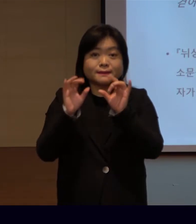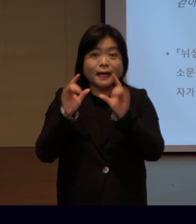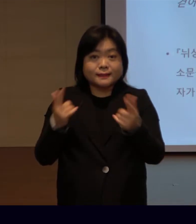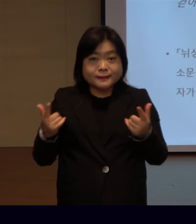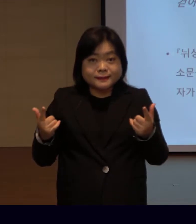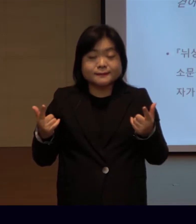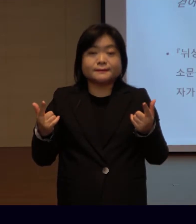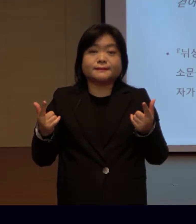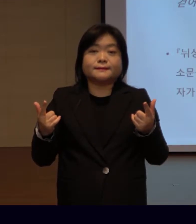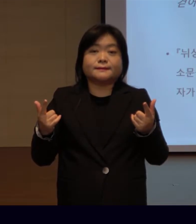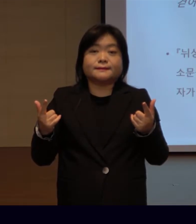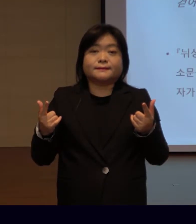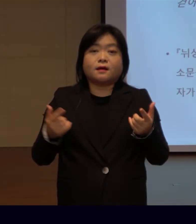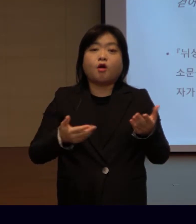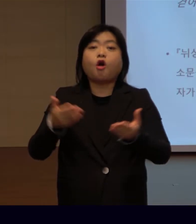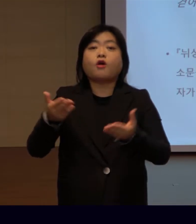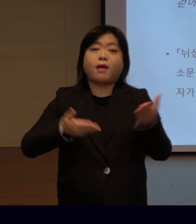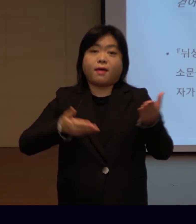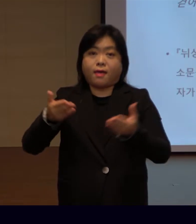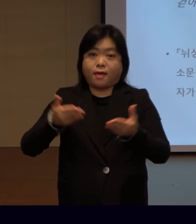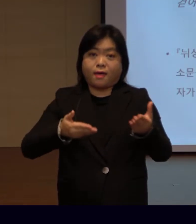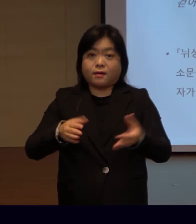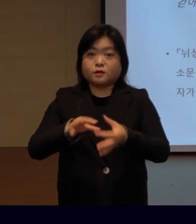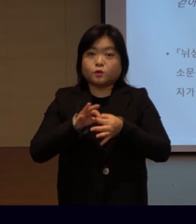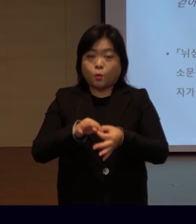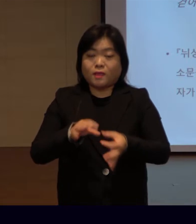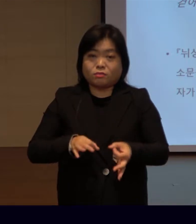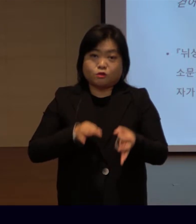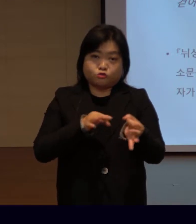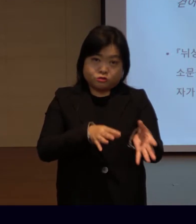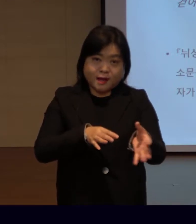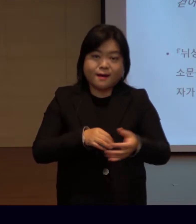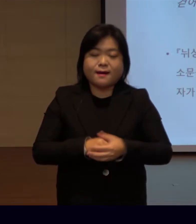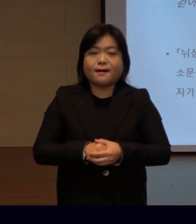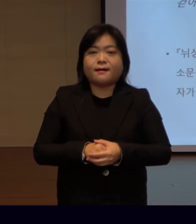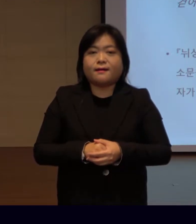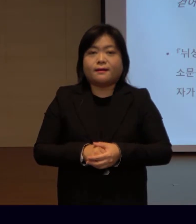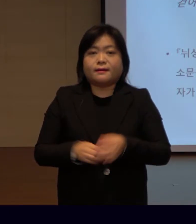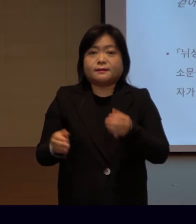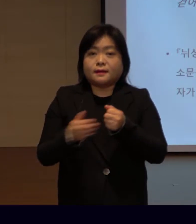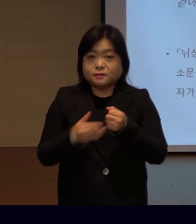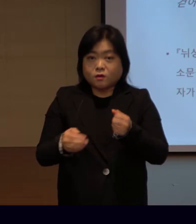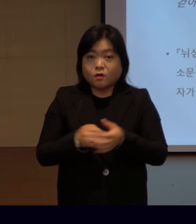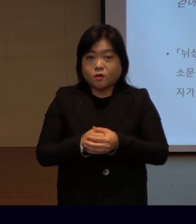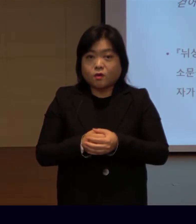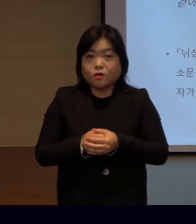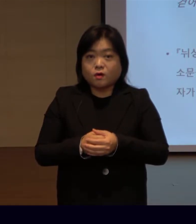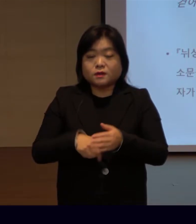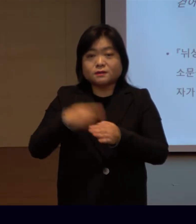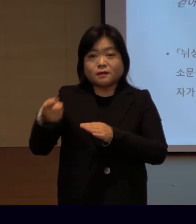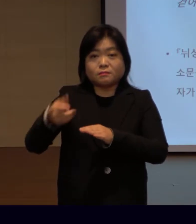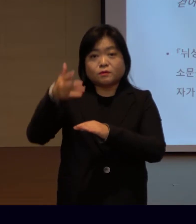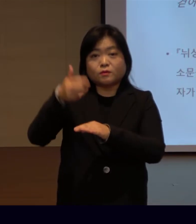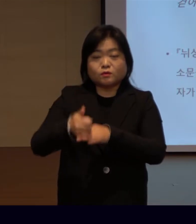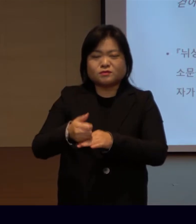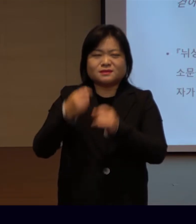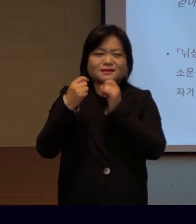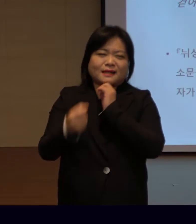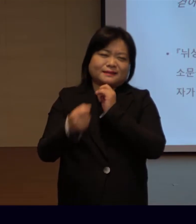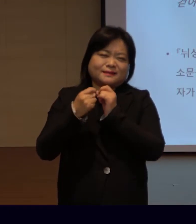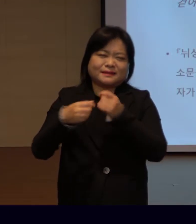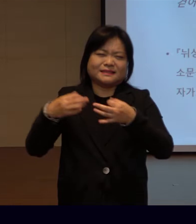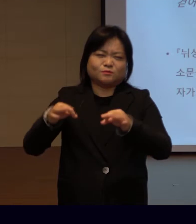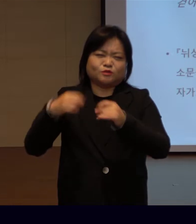않는 거래를 통한 투자. 그래서 따라오는 게 사기죠. 금융